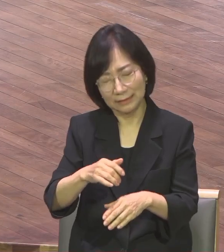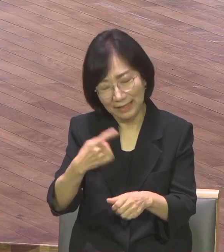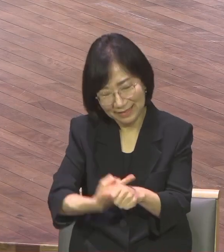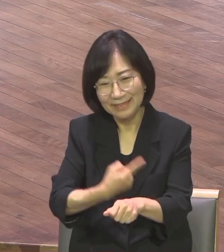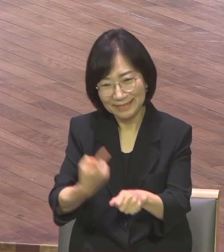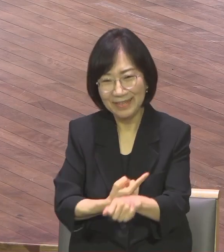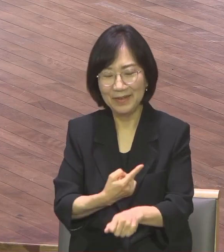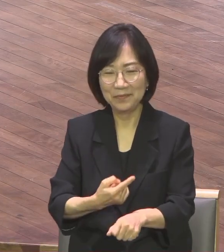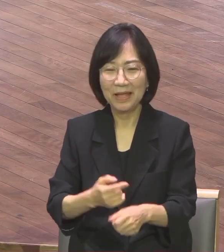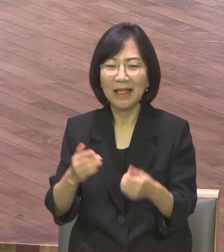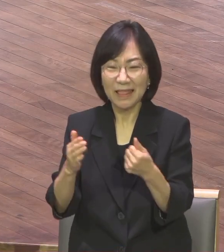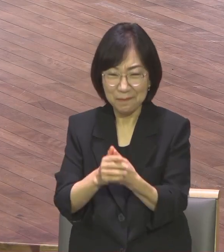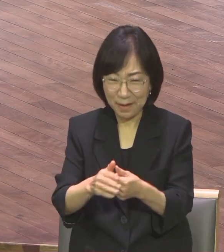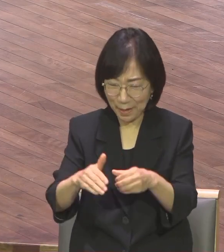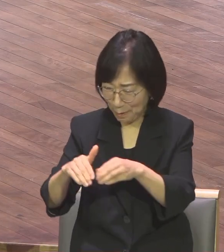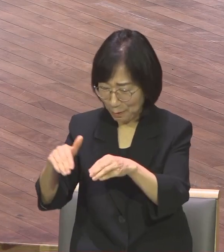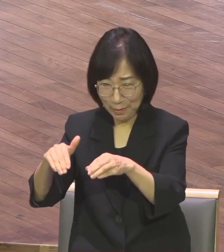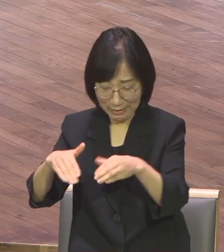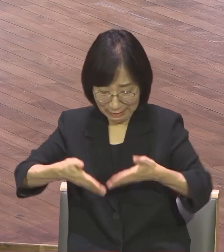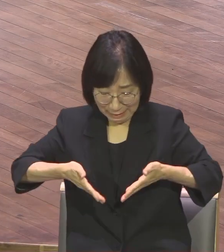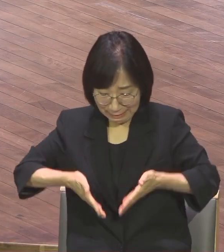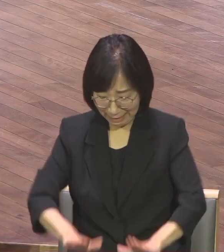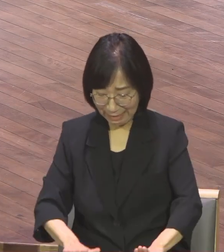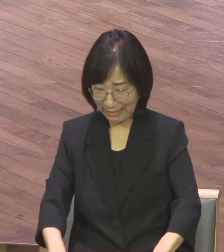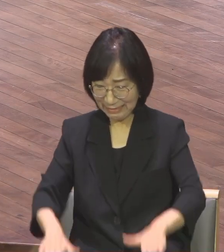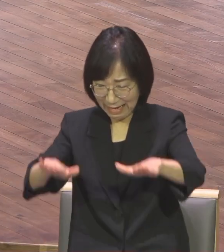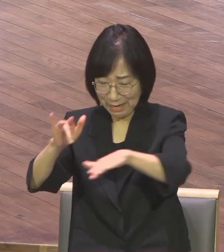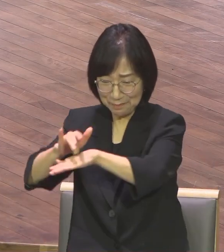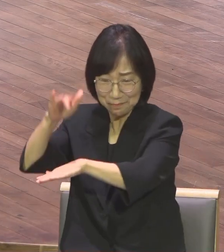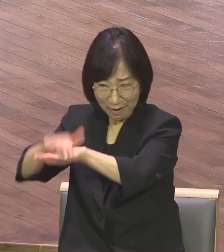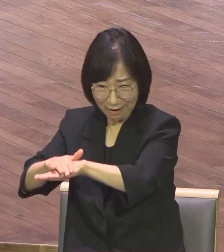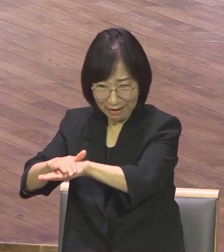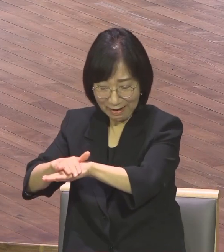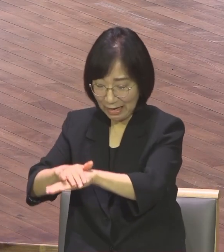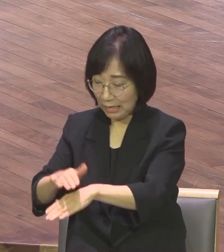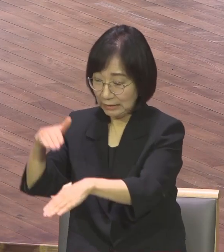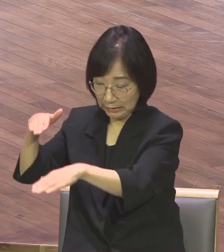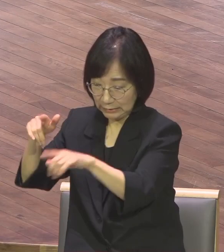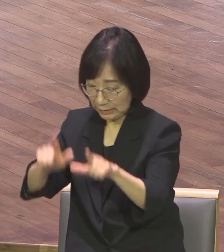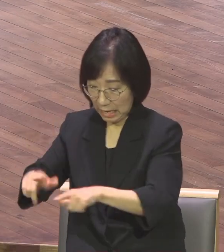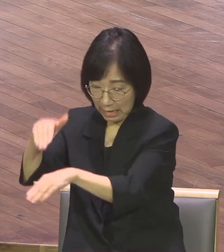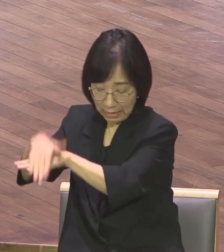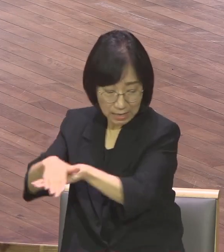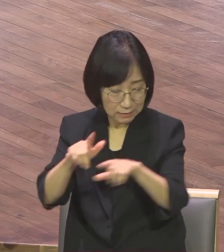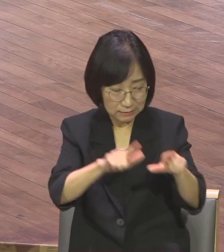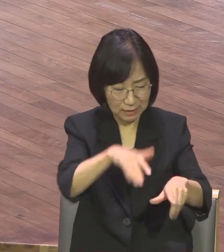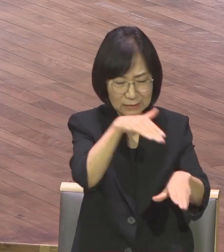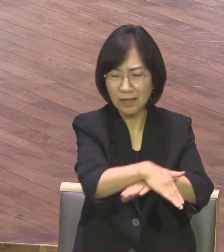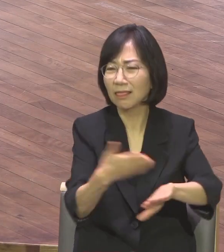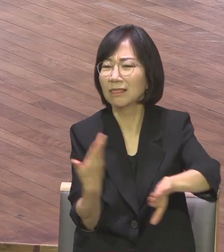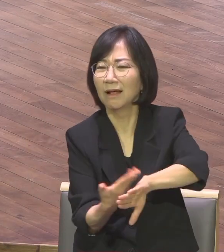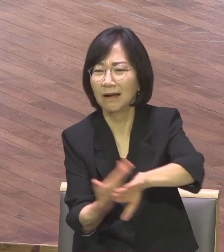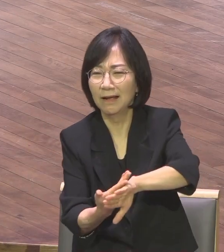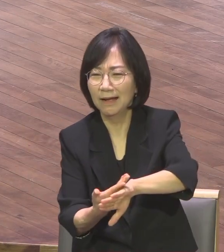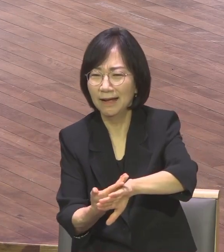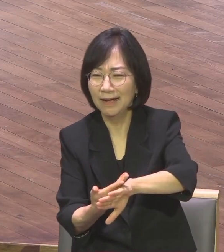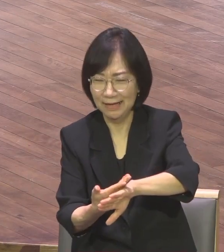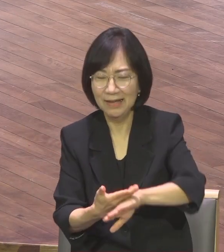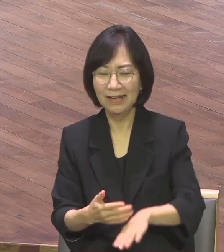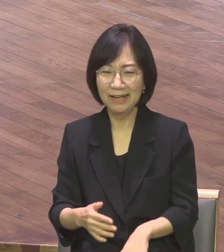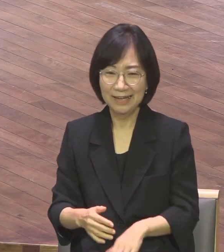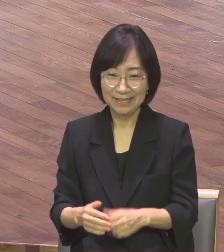돼요. 뭐라 이런 오해가 계속 생길 수가 있죠. 사람 문화가 다르기 때문에. 표현이